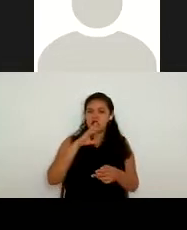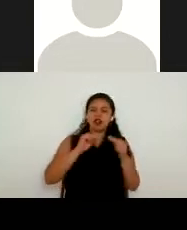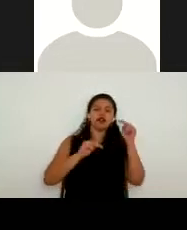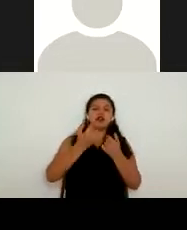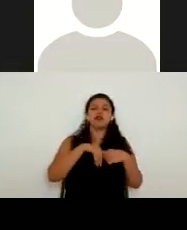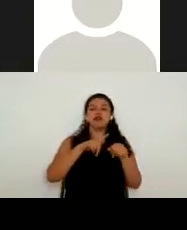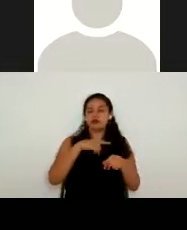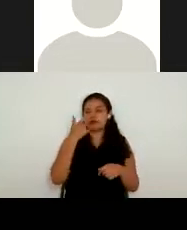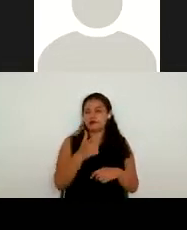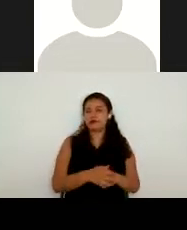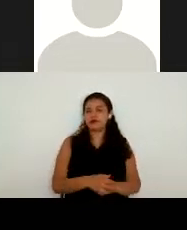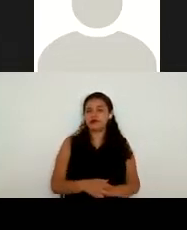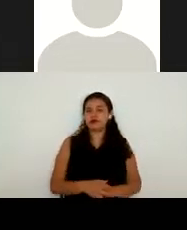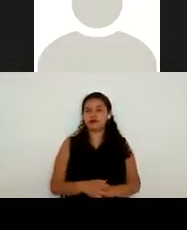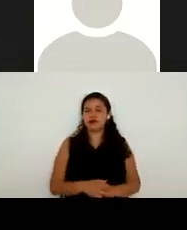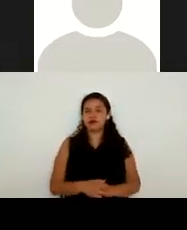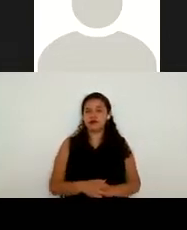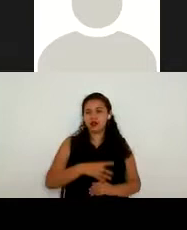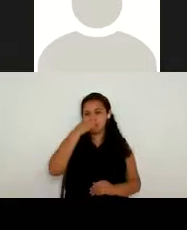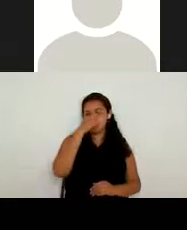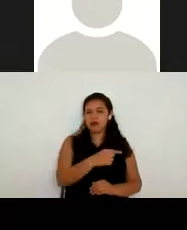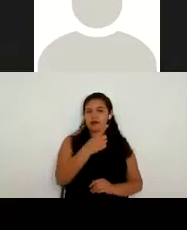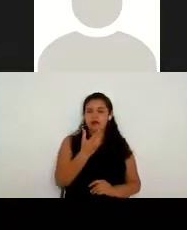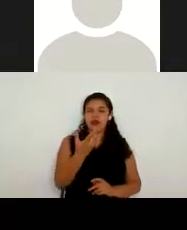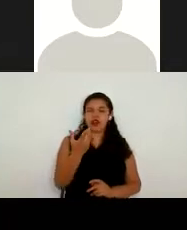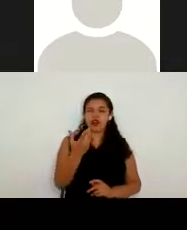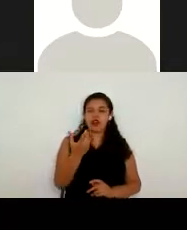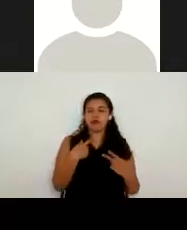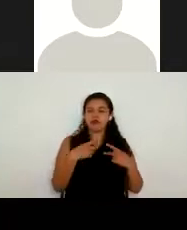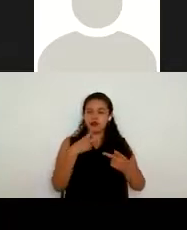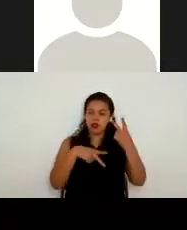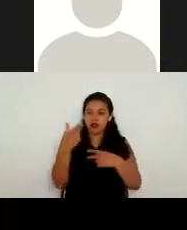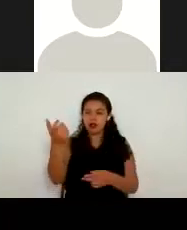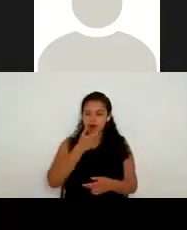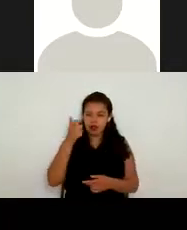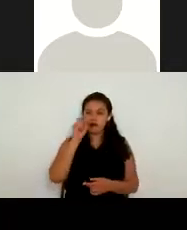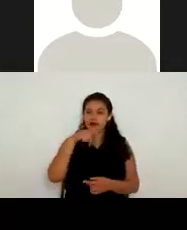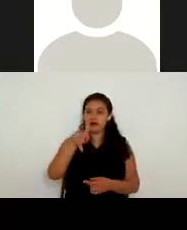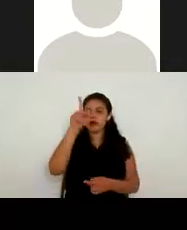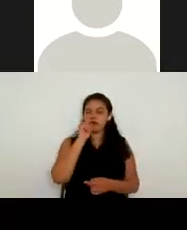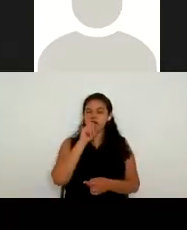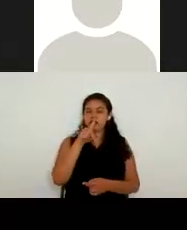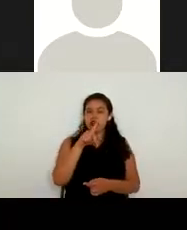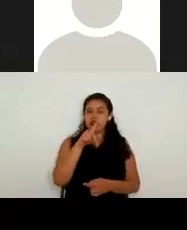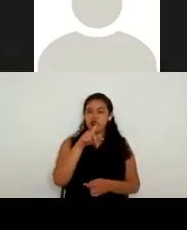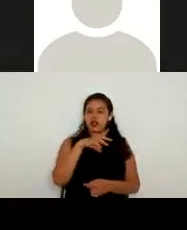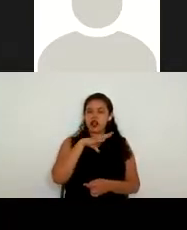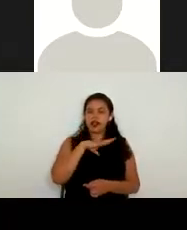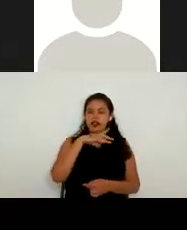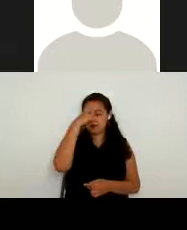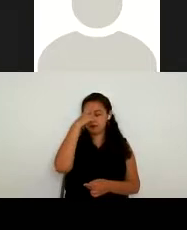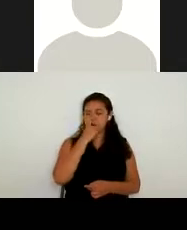y para definir las cuotas de recuperación pero también permite elaborar el perfil socioeconómico de la